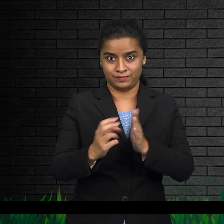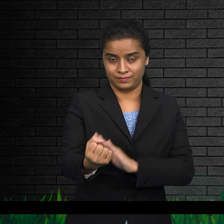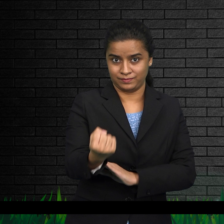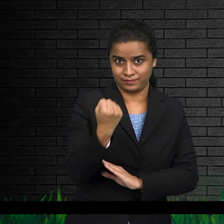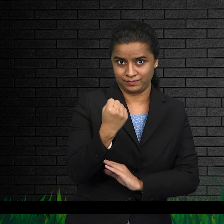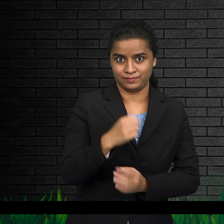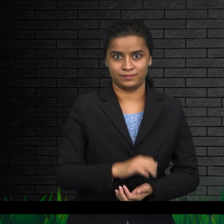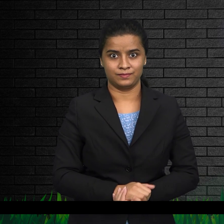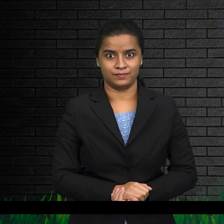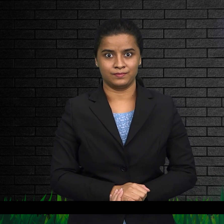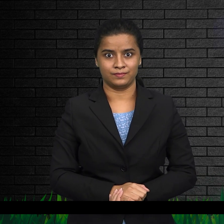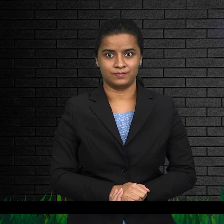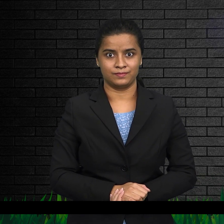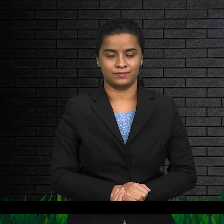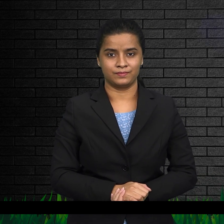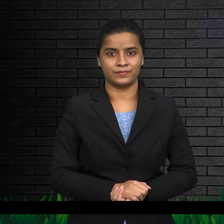జీర్ణము,